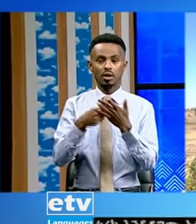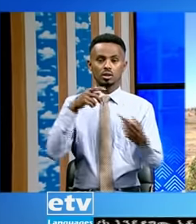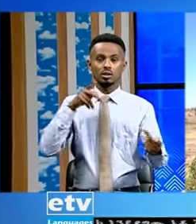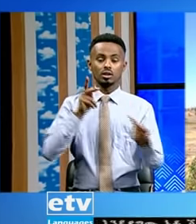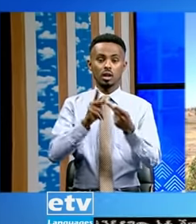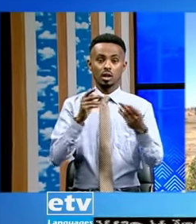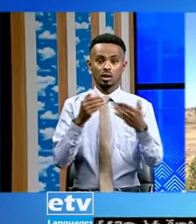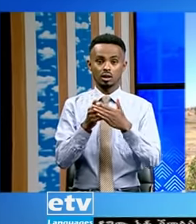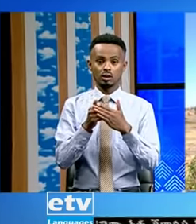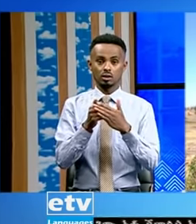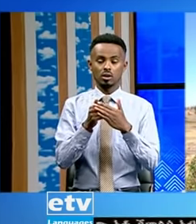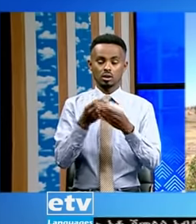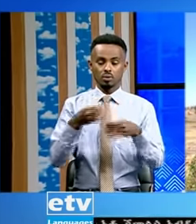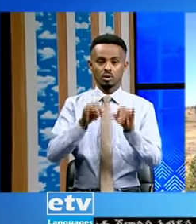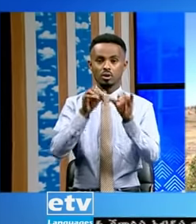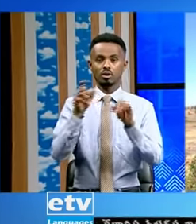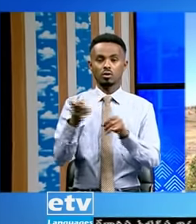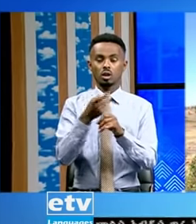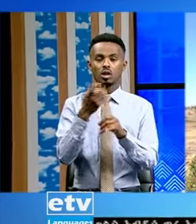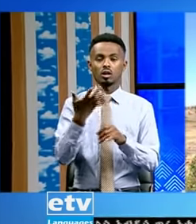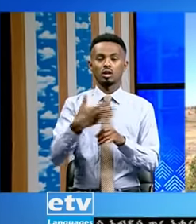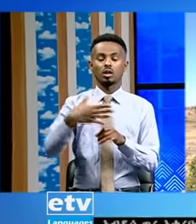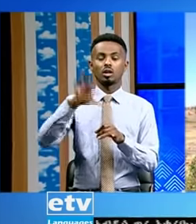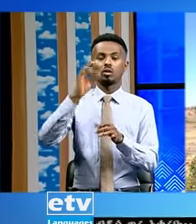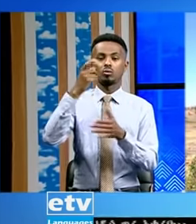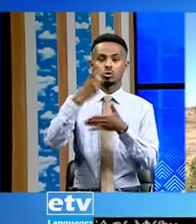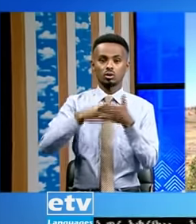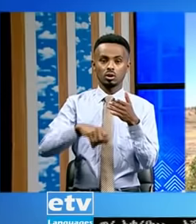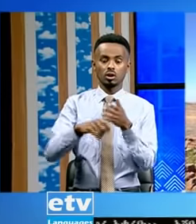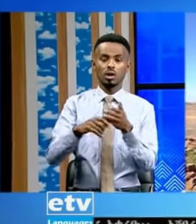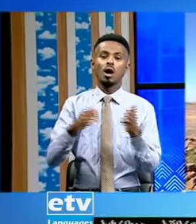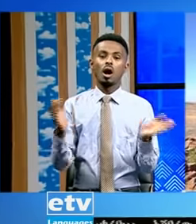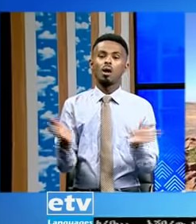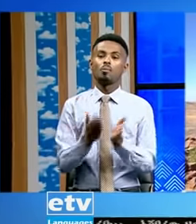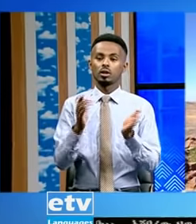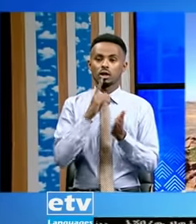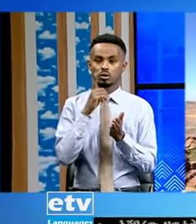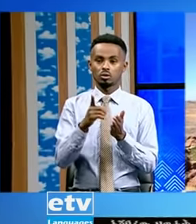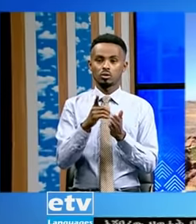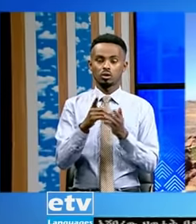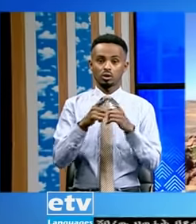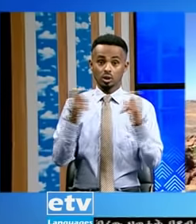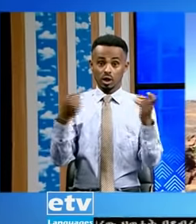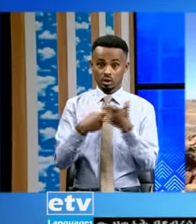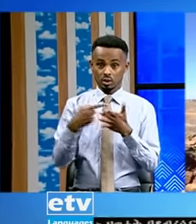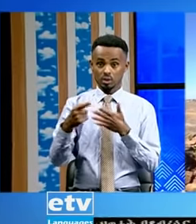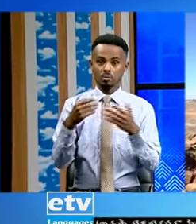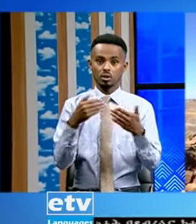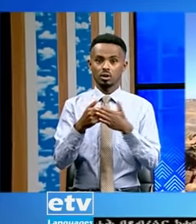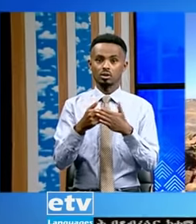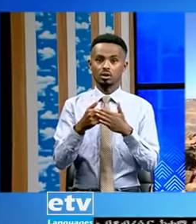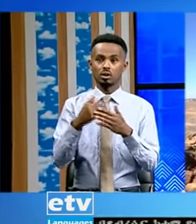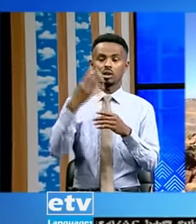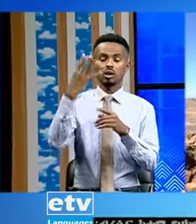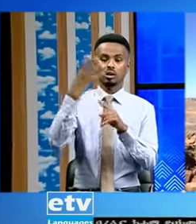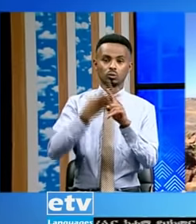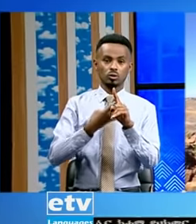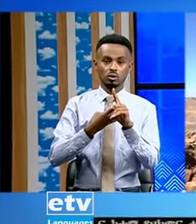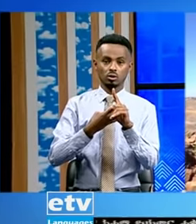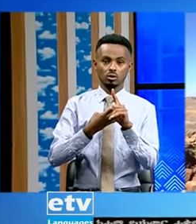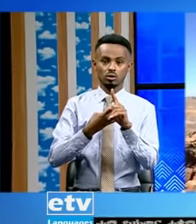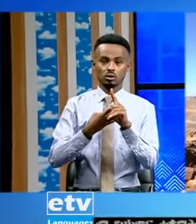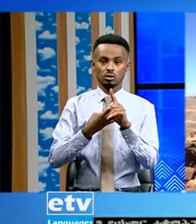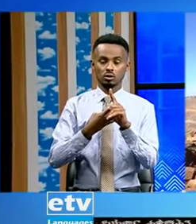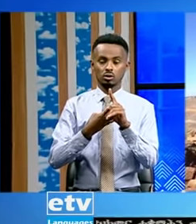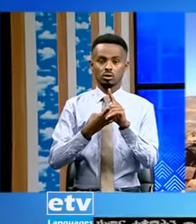ድረስ የሚቀጥል ይሆናል። የተገኘው ውጤት እጅግ አበረታች ነው። እንግዲህ ጠላት እዚህ ለመድረስ አራት ወር